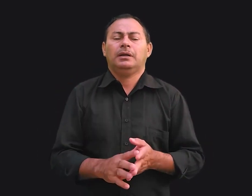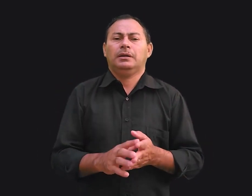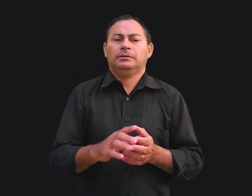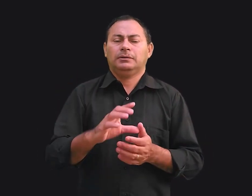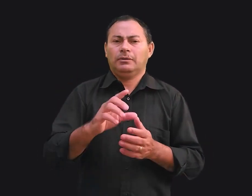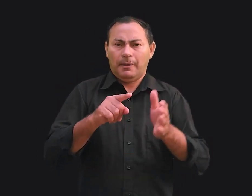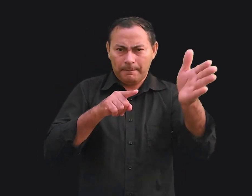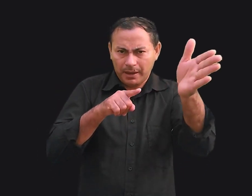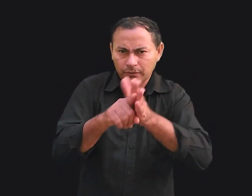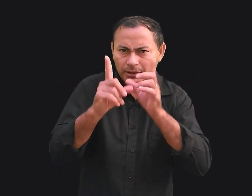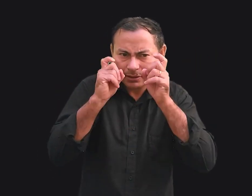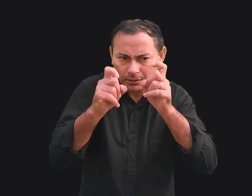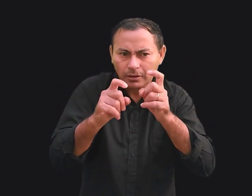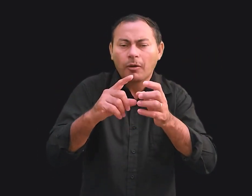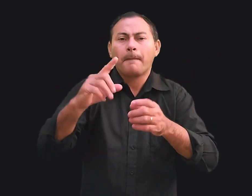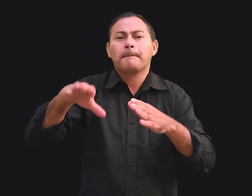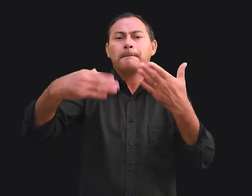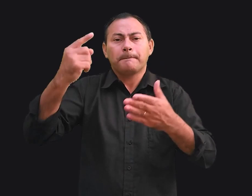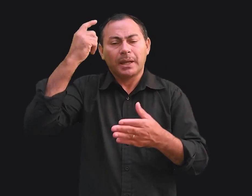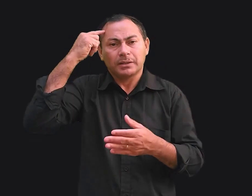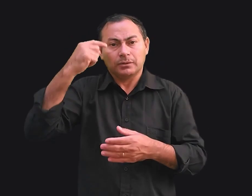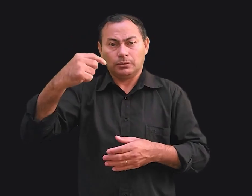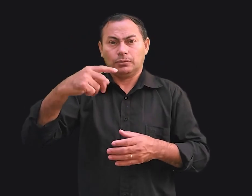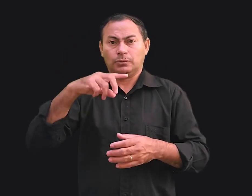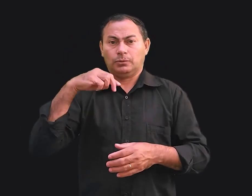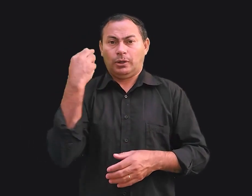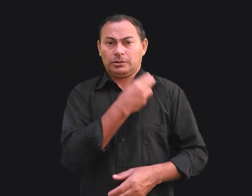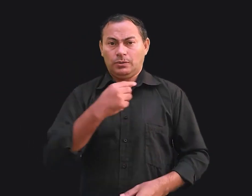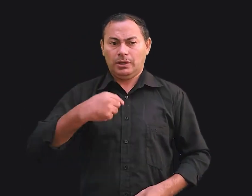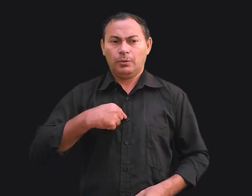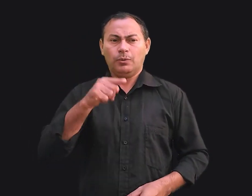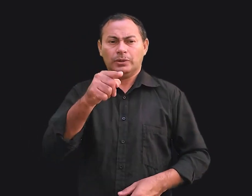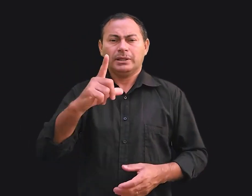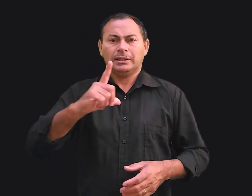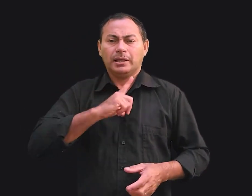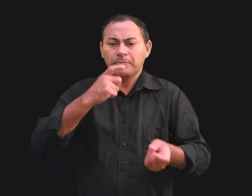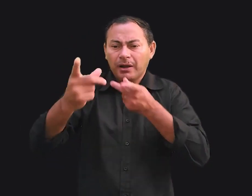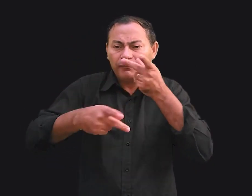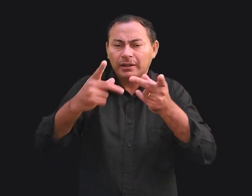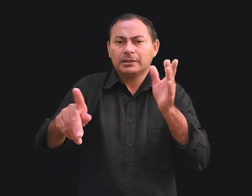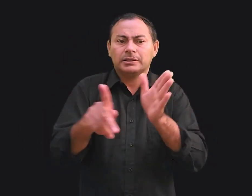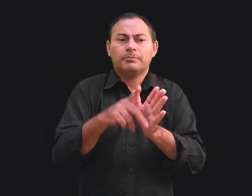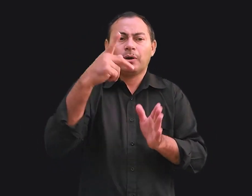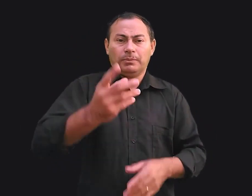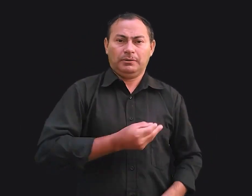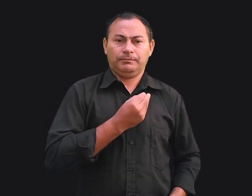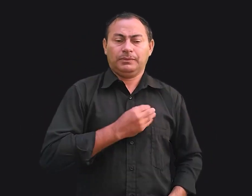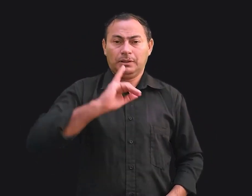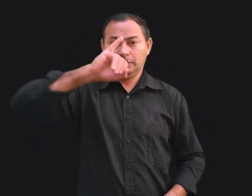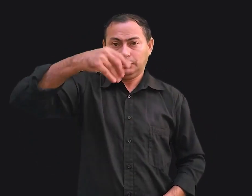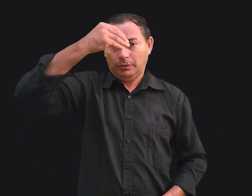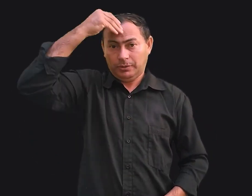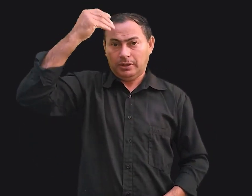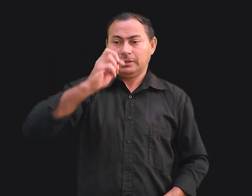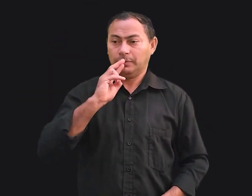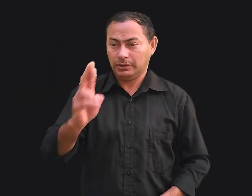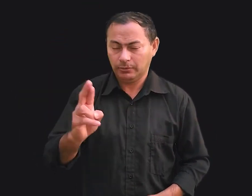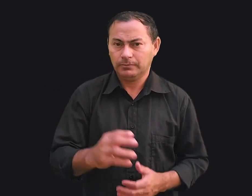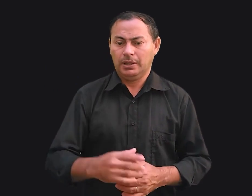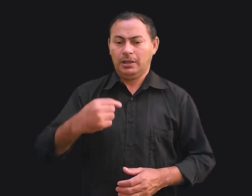Essa não é uma pergunta interessante quando pensamos no nosso eu? O que você tem a dizer sobre si mesmo? João Batista respondeu: eu